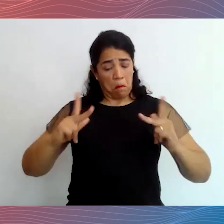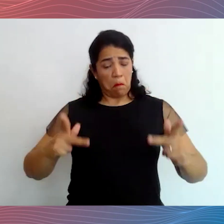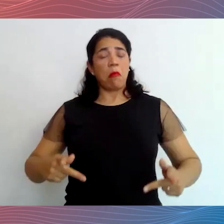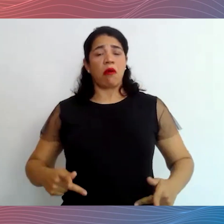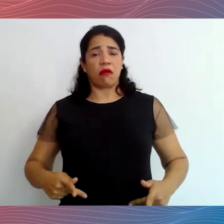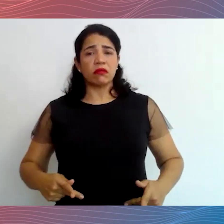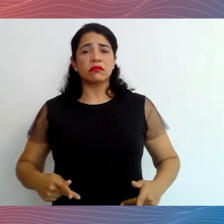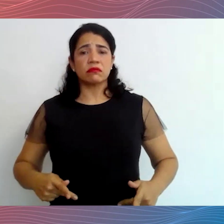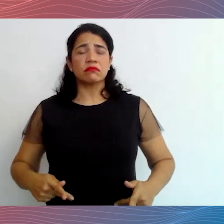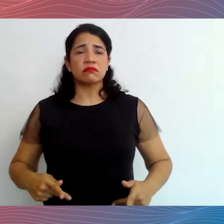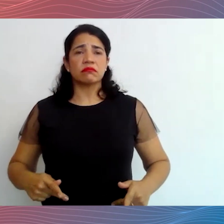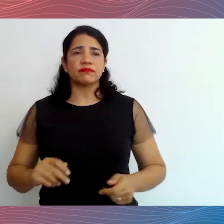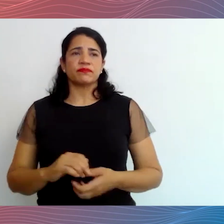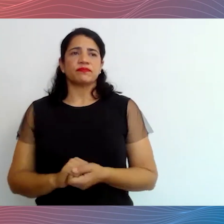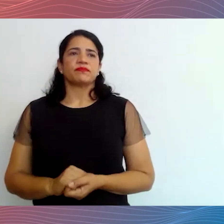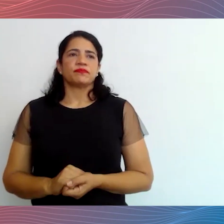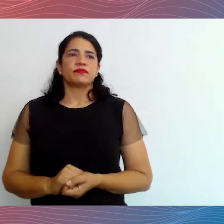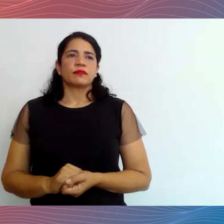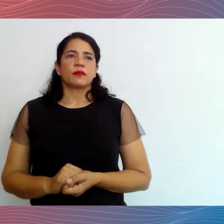Apóstolo Pedro passou a ser usado.